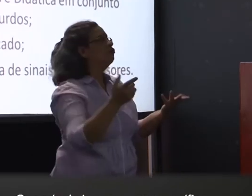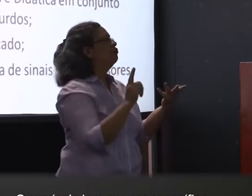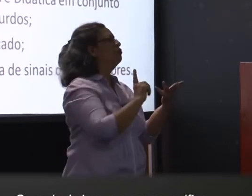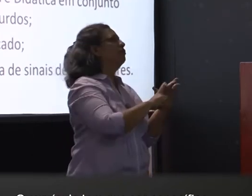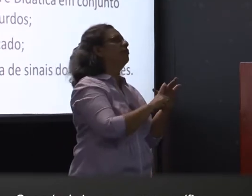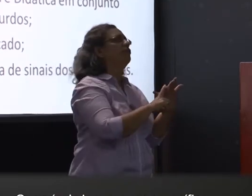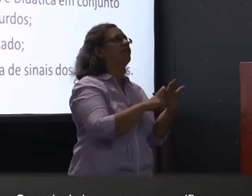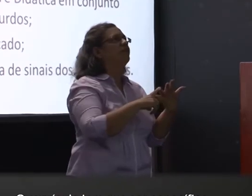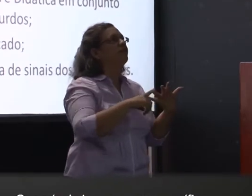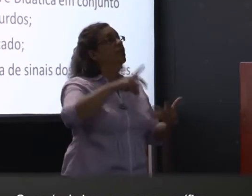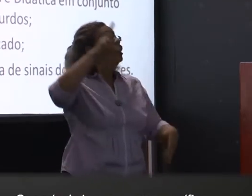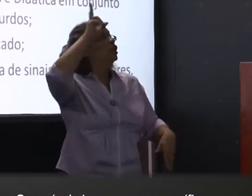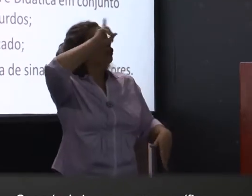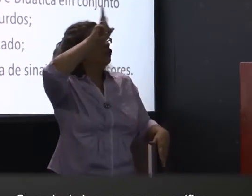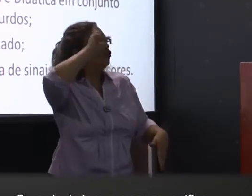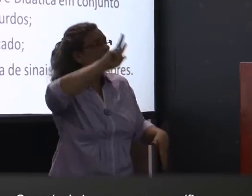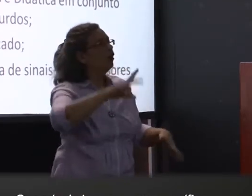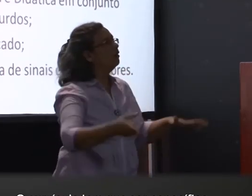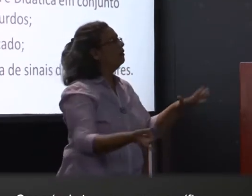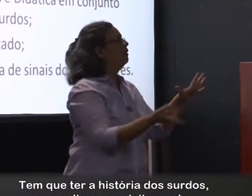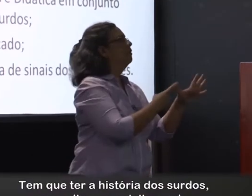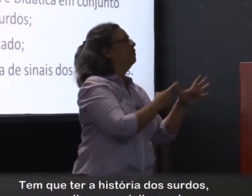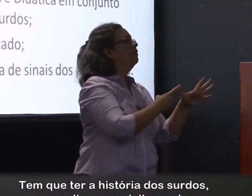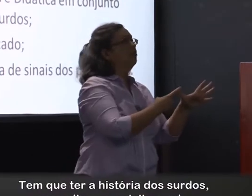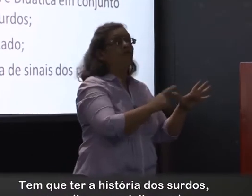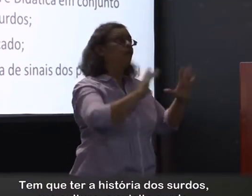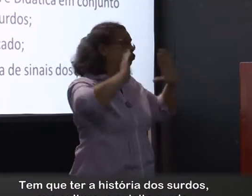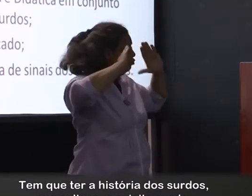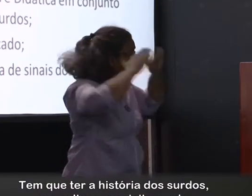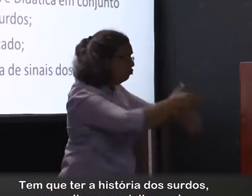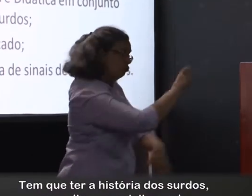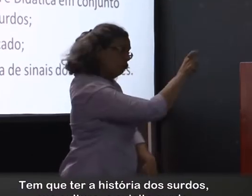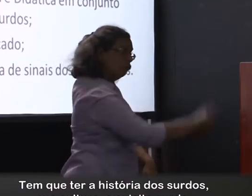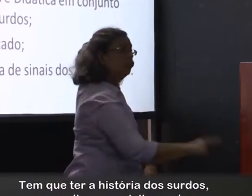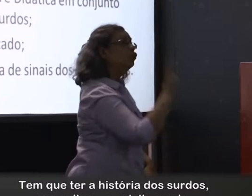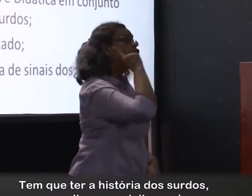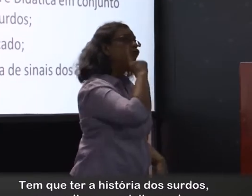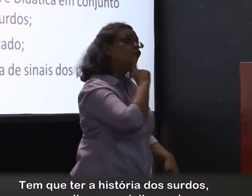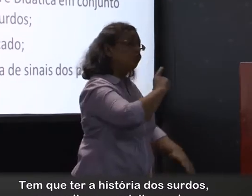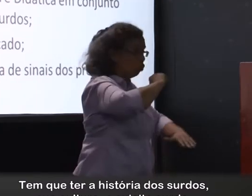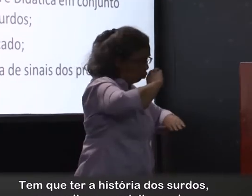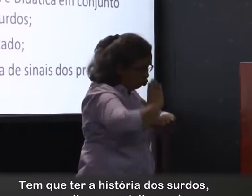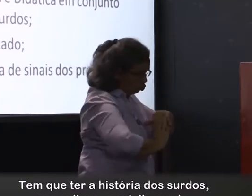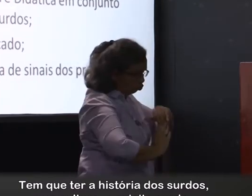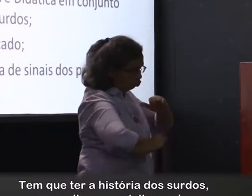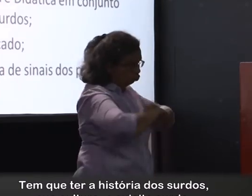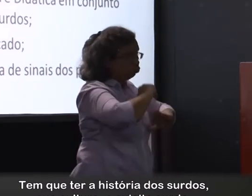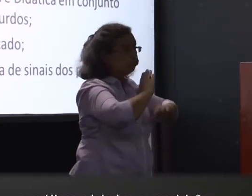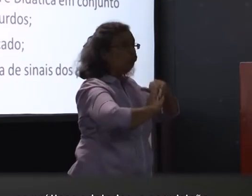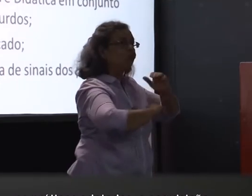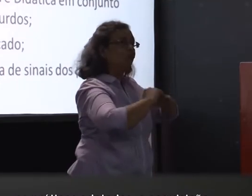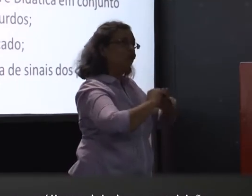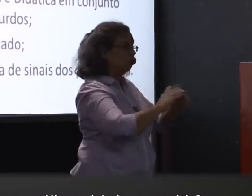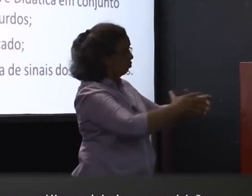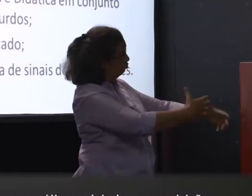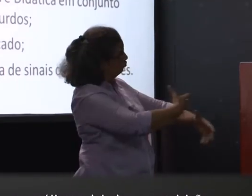O currículo tem que ser especificado. Tem que ter história de surdos, a cultura, o sujeito surdo, as